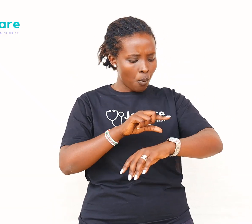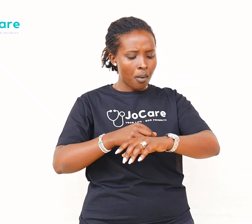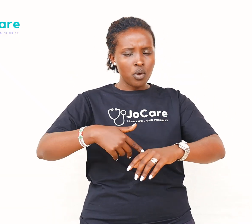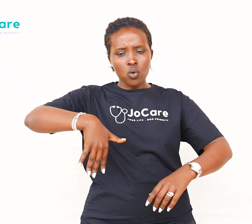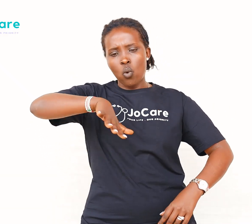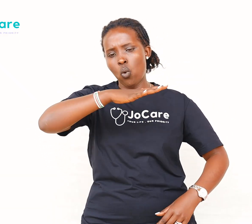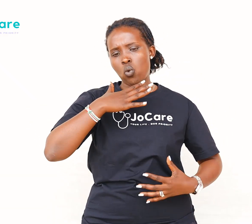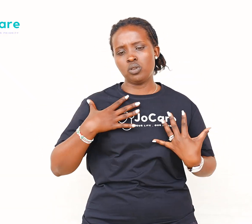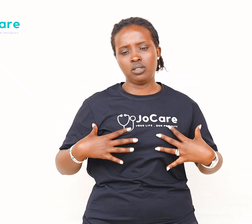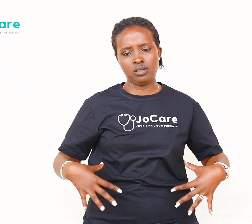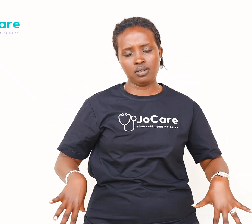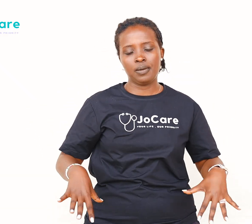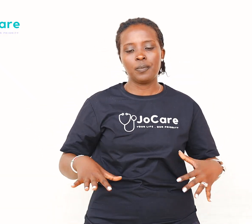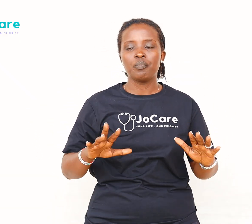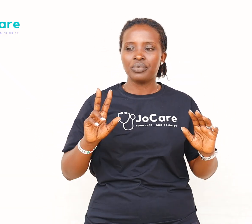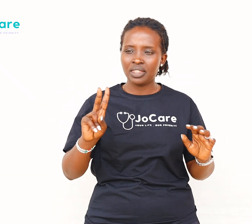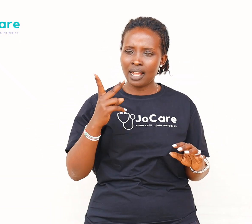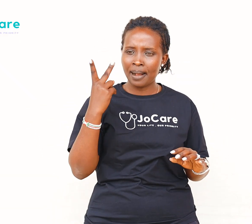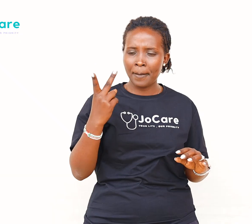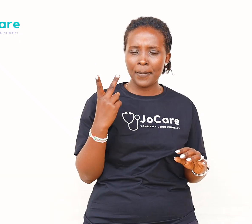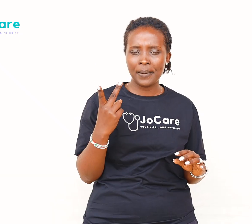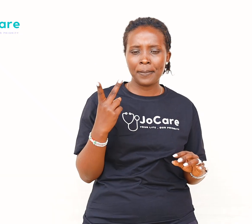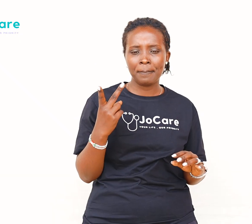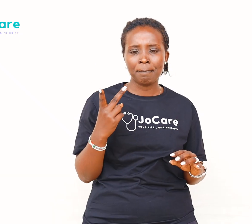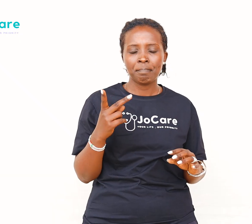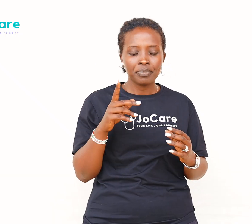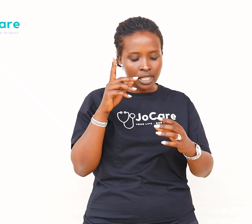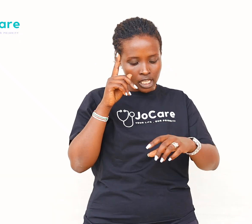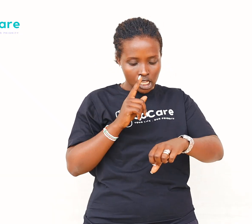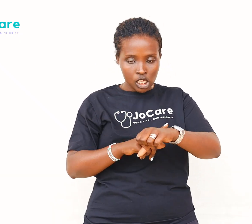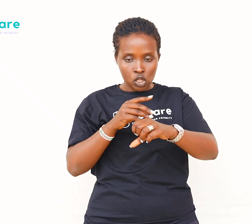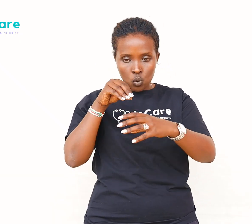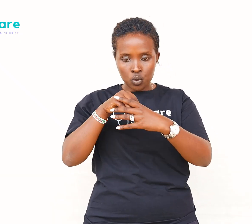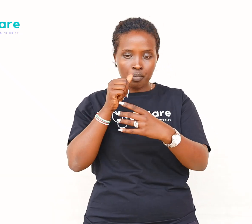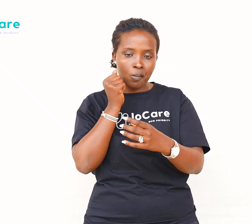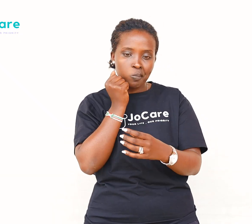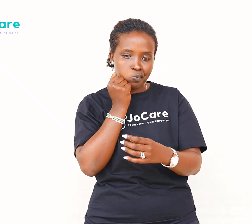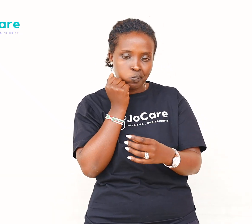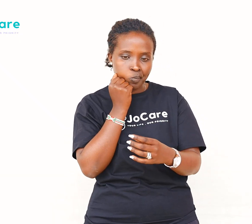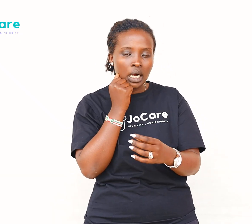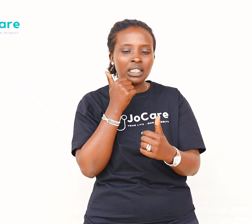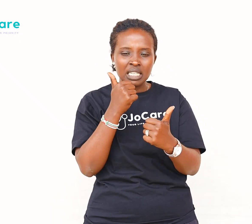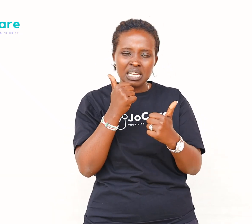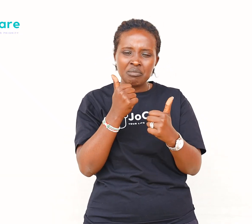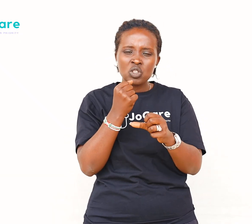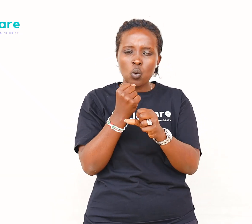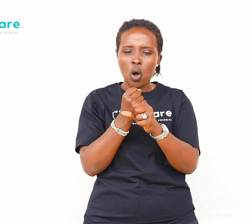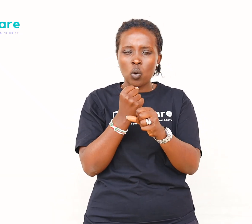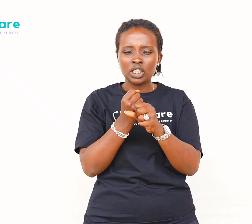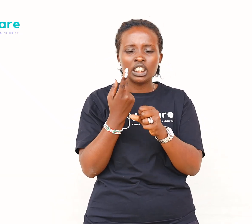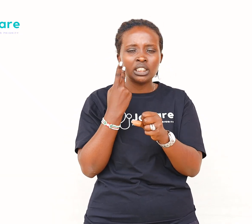Ikindi, igihe uri mu mihango ni byiza ko wakoresha udutambaro tw'isuku.